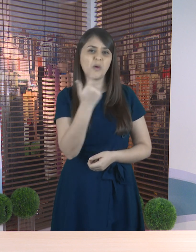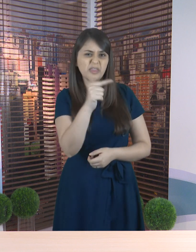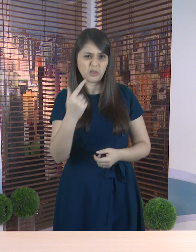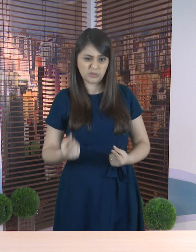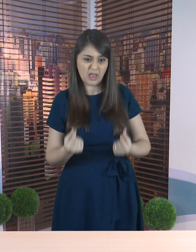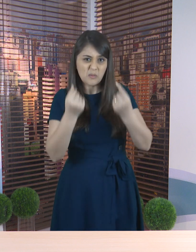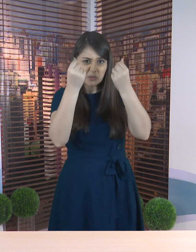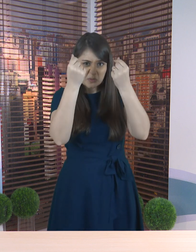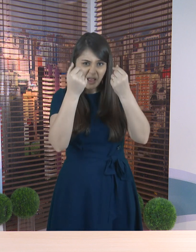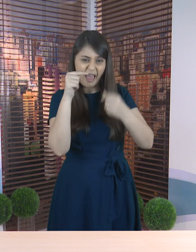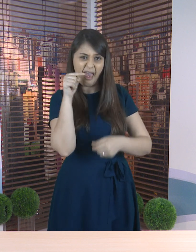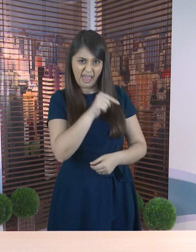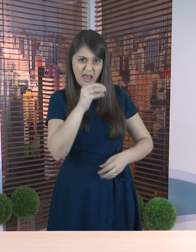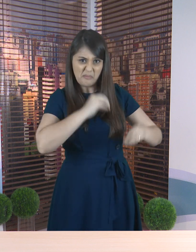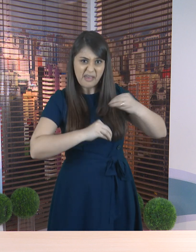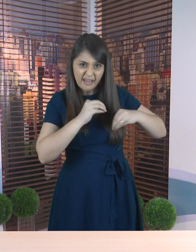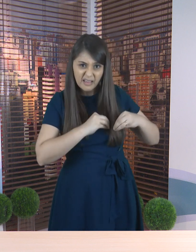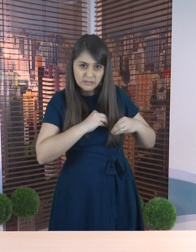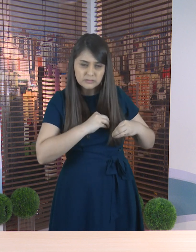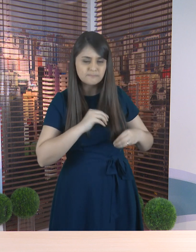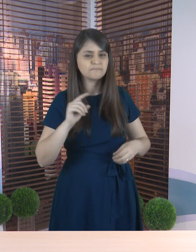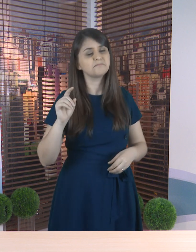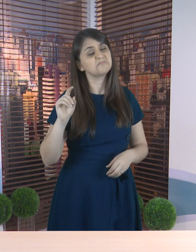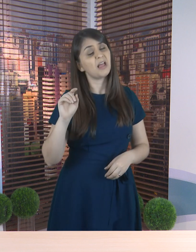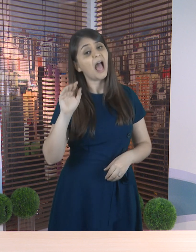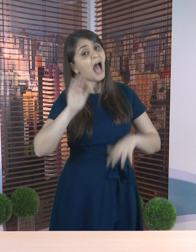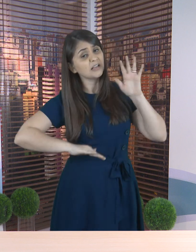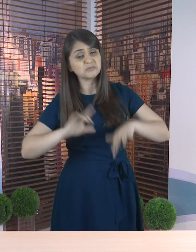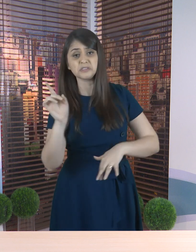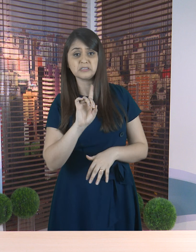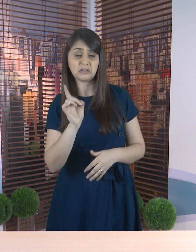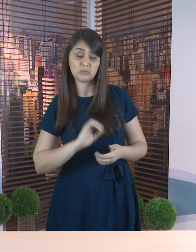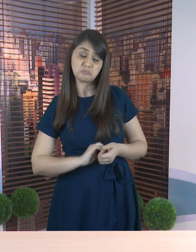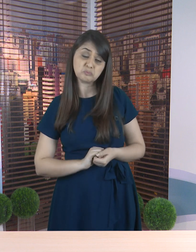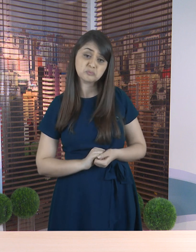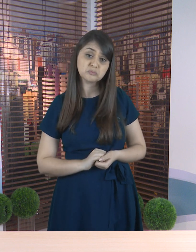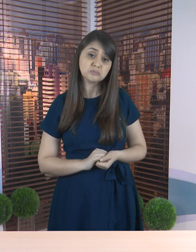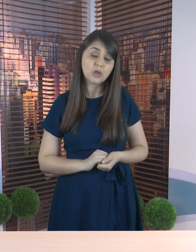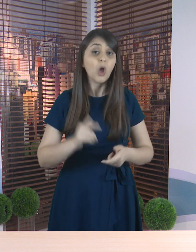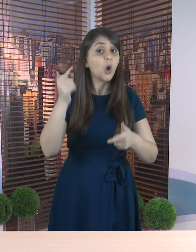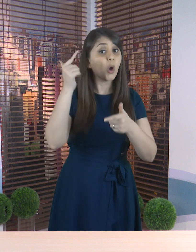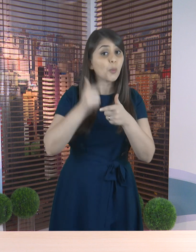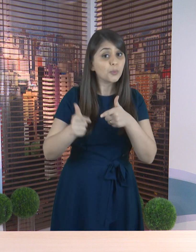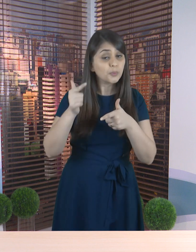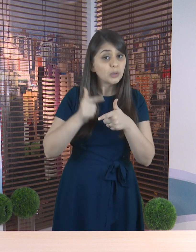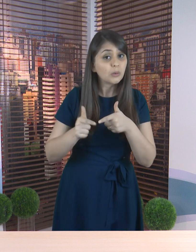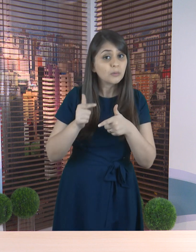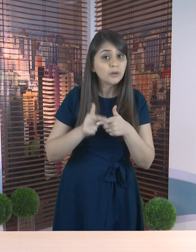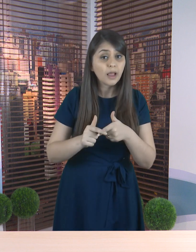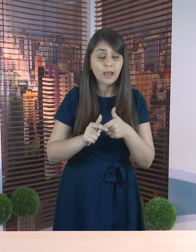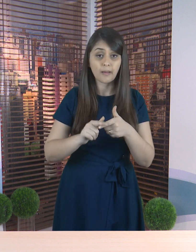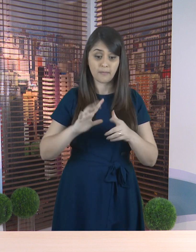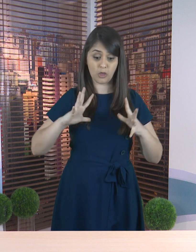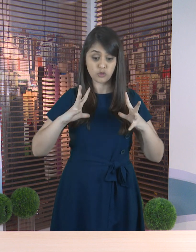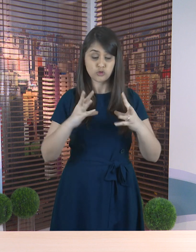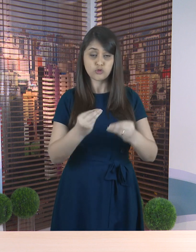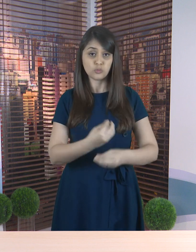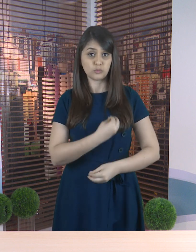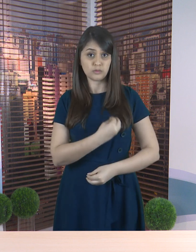é: nem sempre. O problema é que durante toda a sua vida, Jó compartilhou as visões